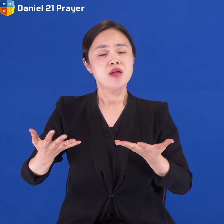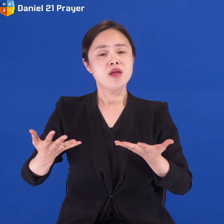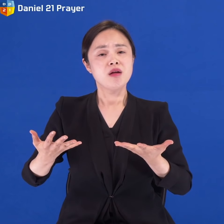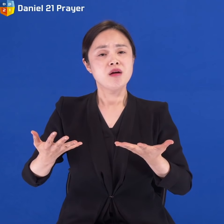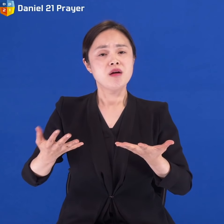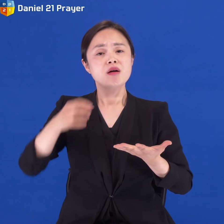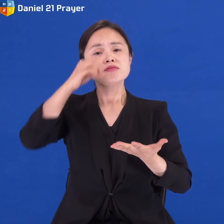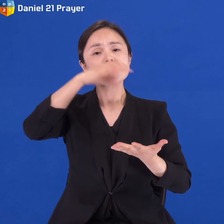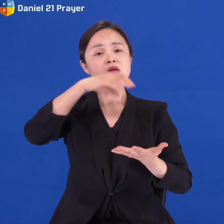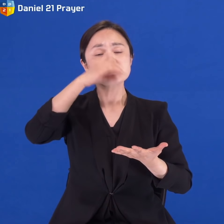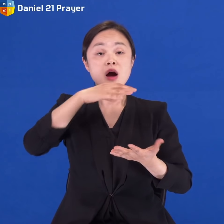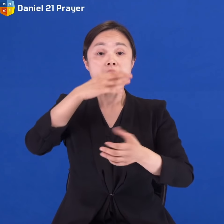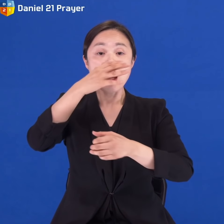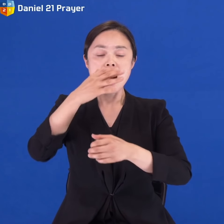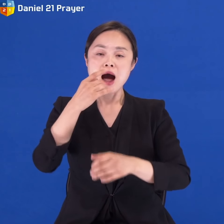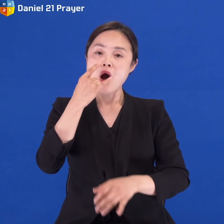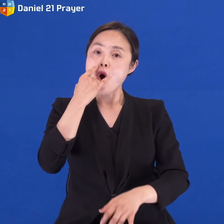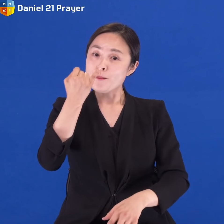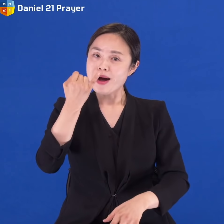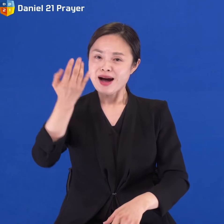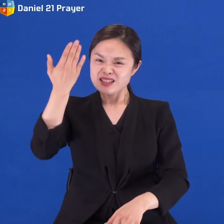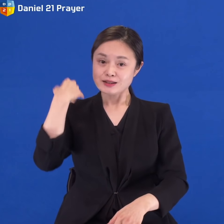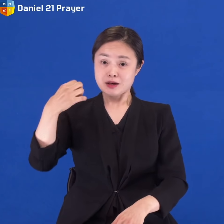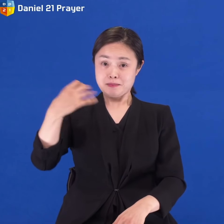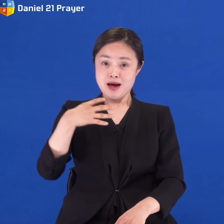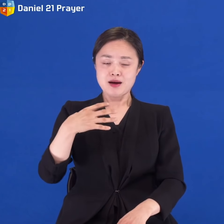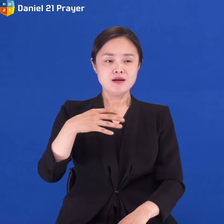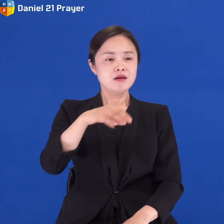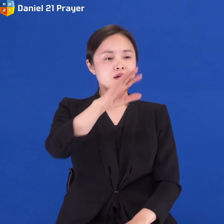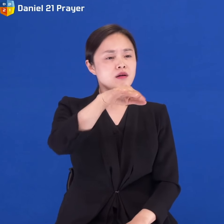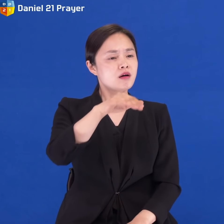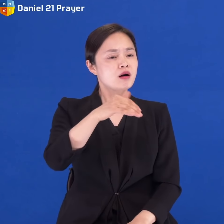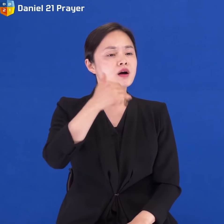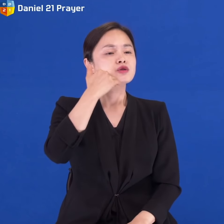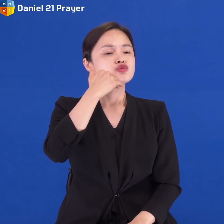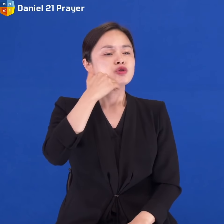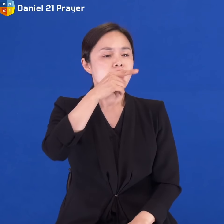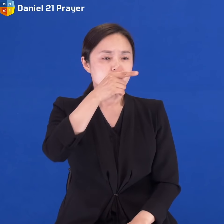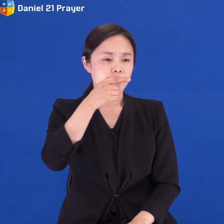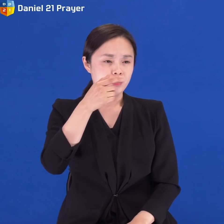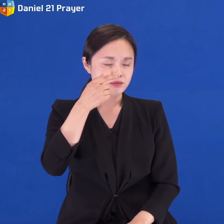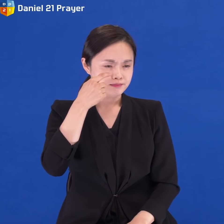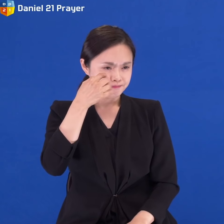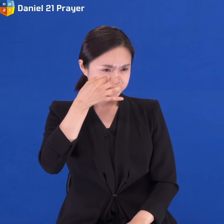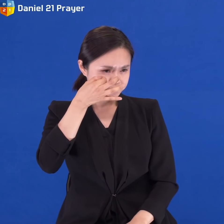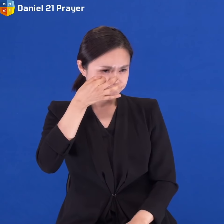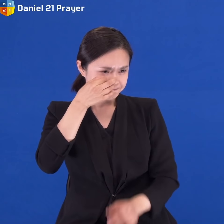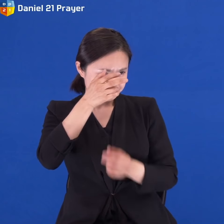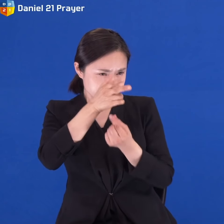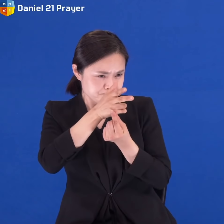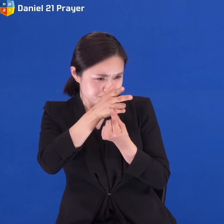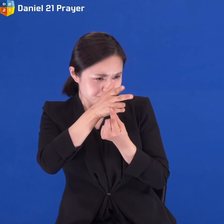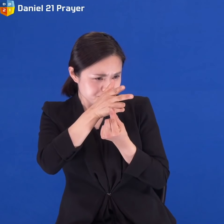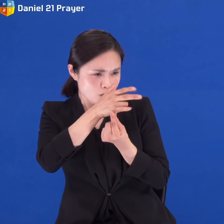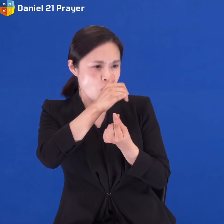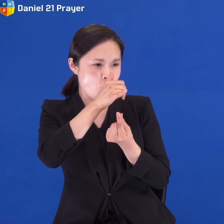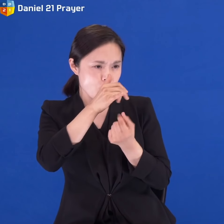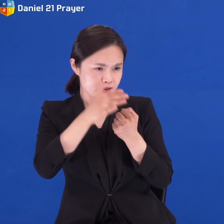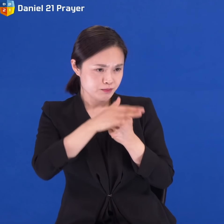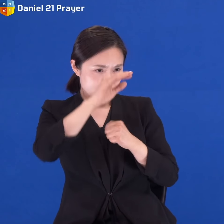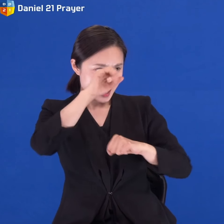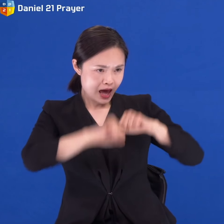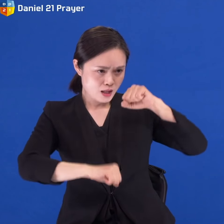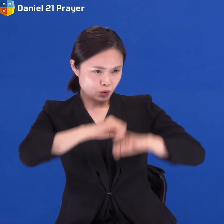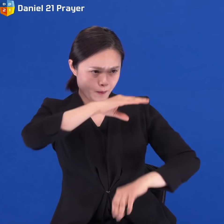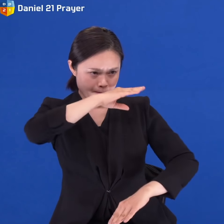말씀 하나도 모르는 사람인데 그냥 한문만 공부한 사람인데 누가 본다. 행동 똑바로 해라. 항상 그게